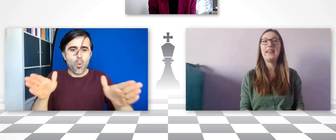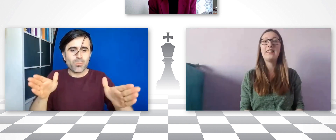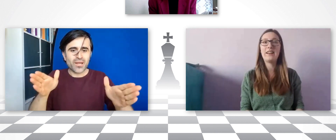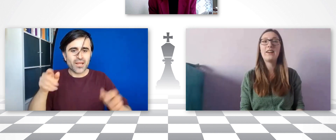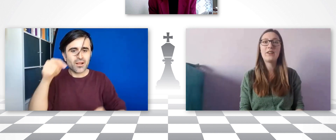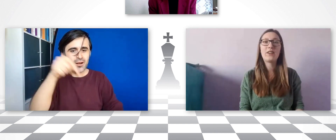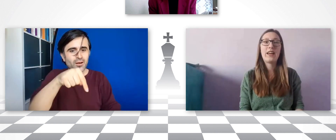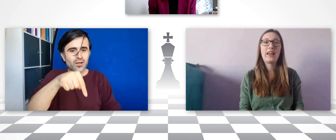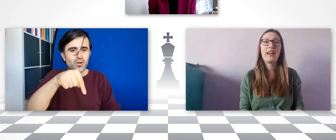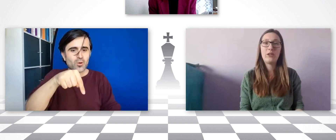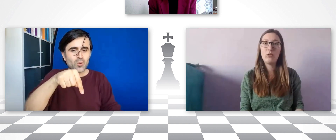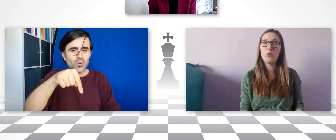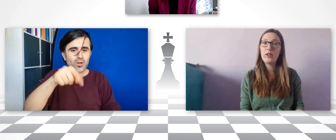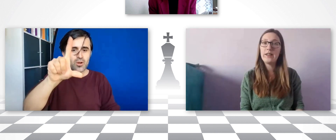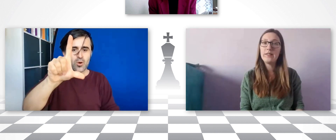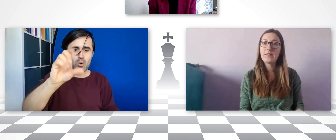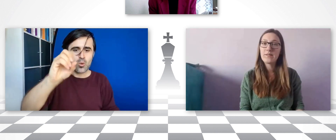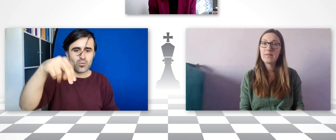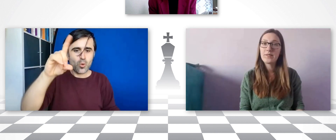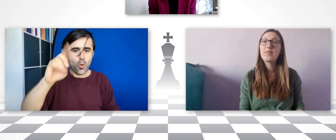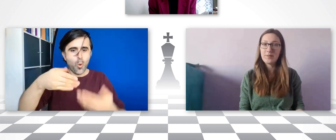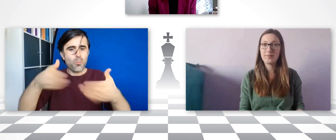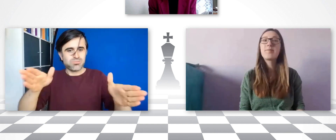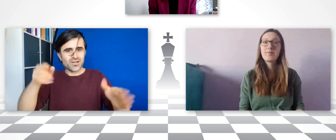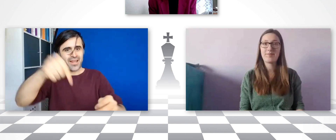En in Londen,